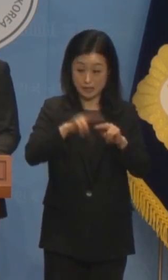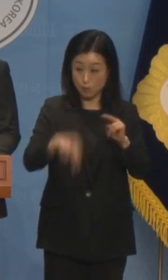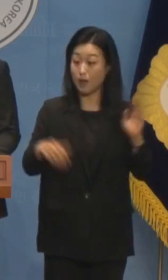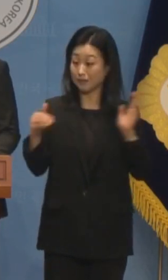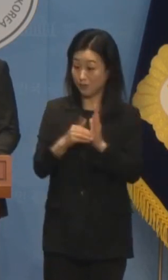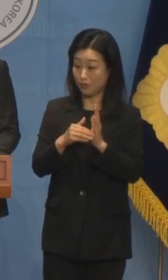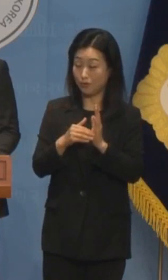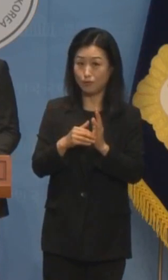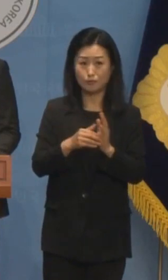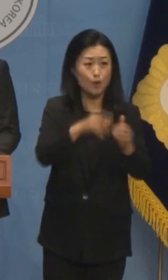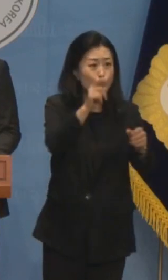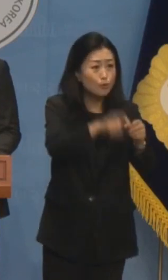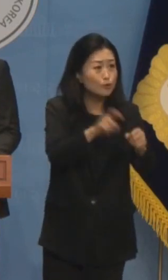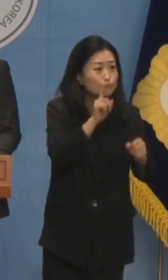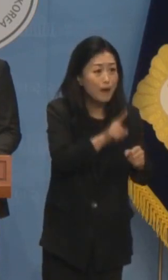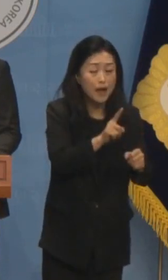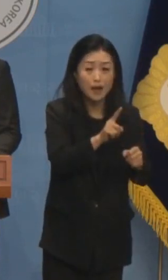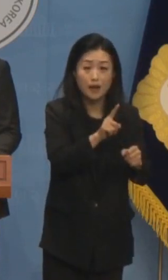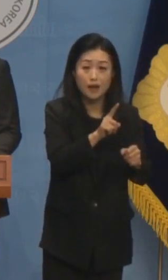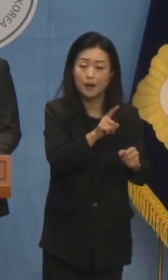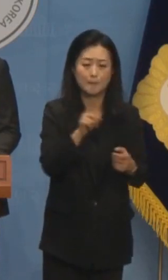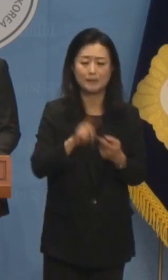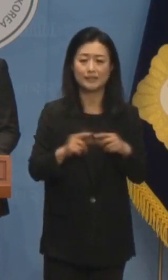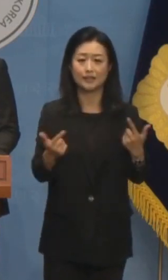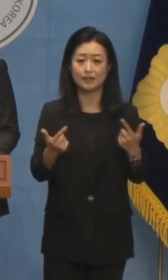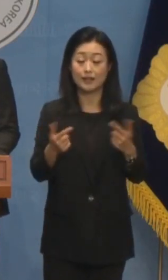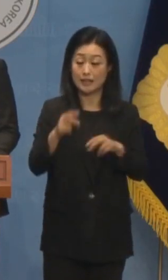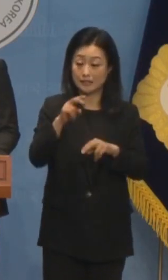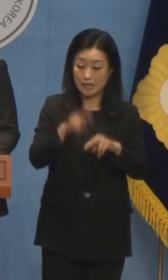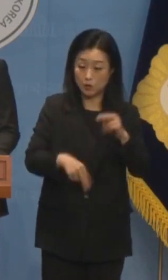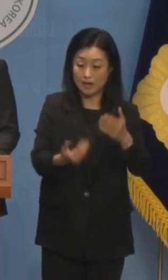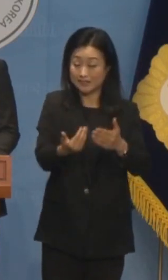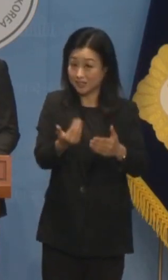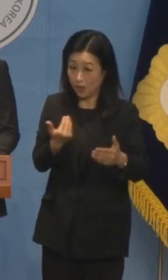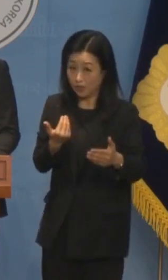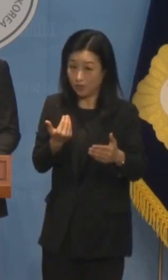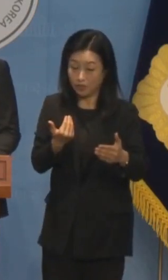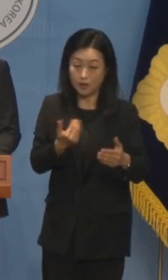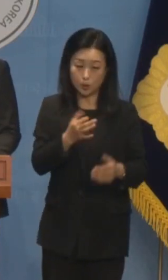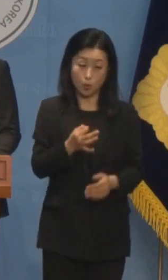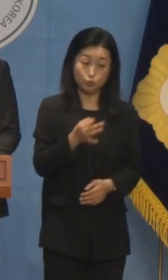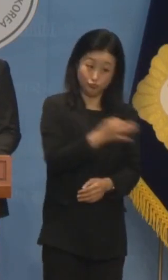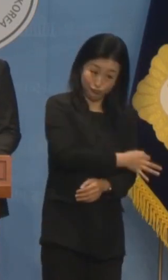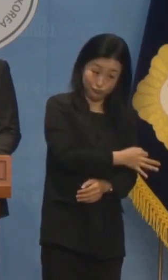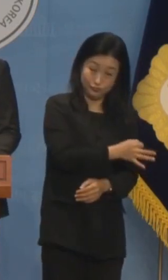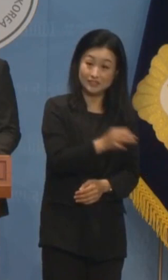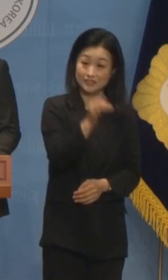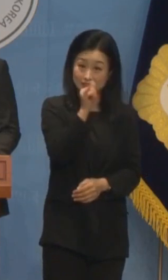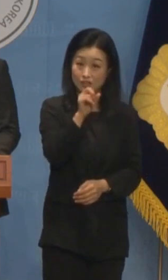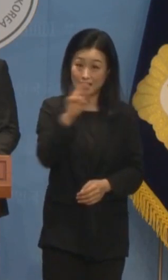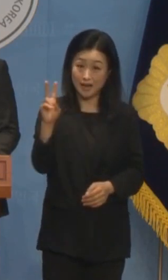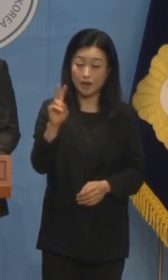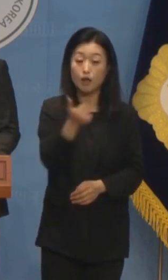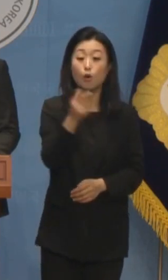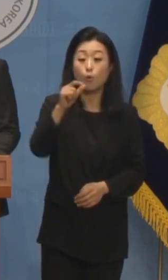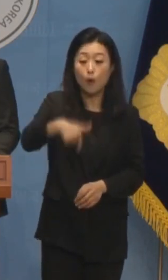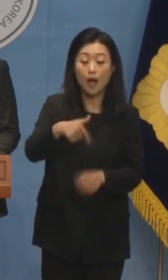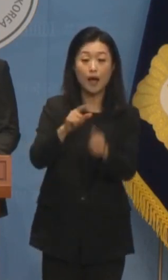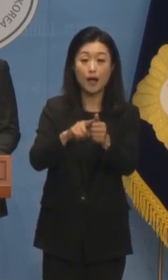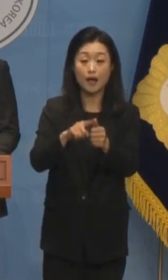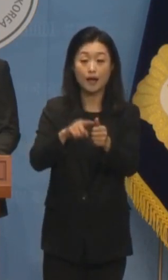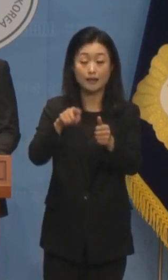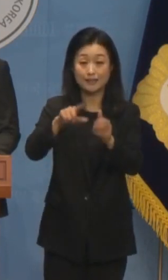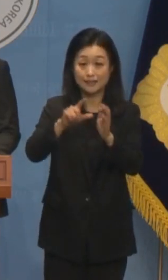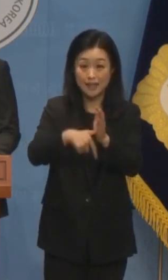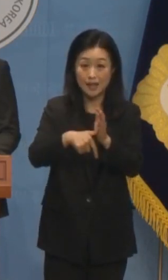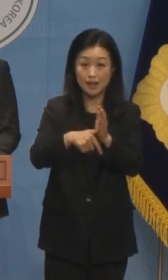했는데 어떻게 목적을 갖습니까? 사퇴하기 전에 매수 행위가 있어야 됩니다. 광노현 후보는 당시